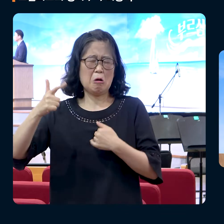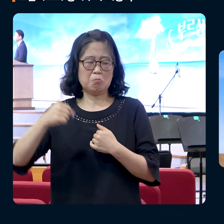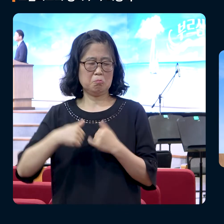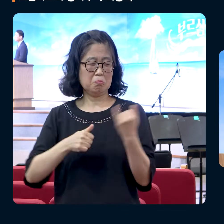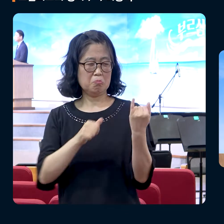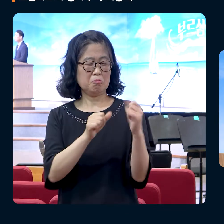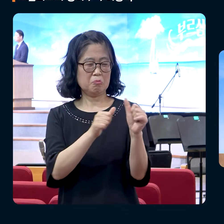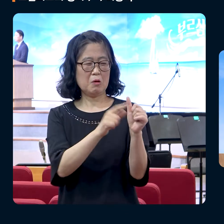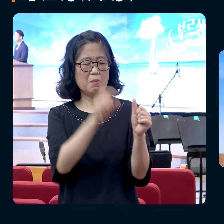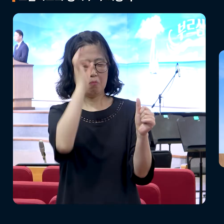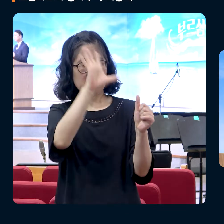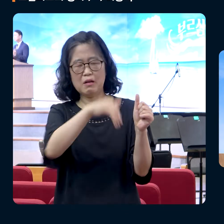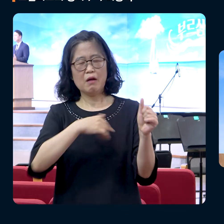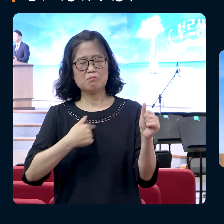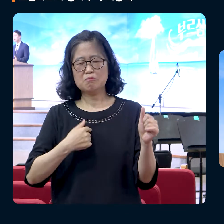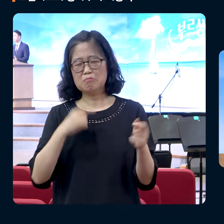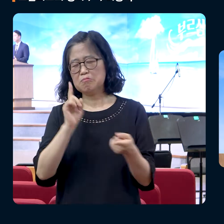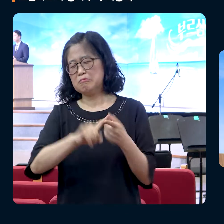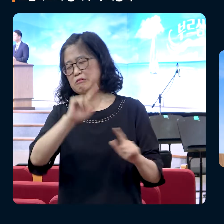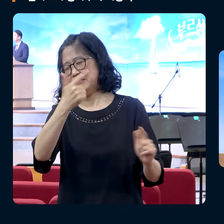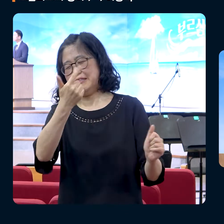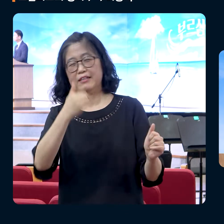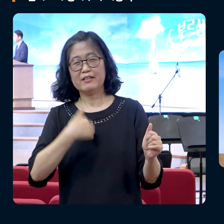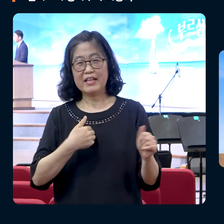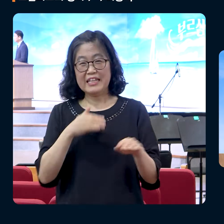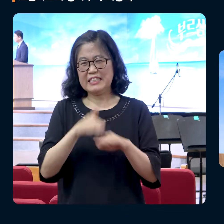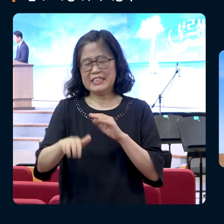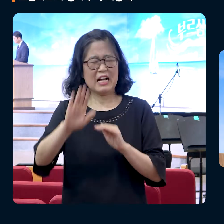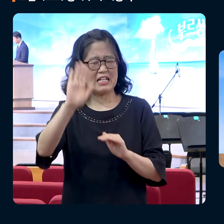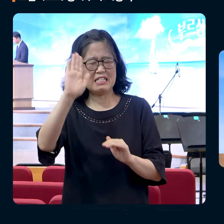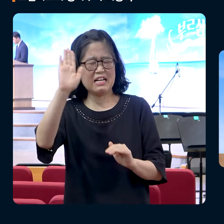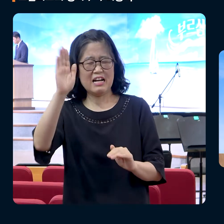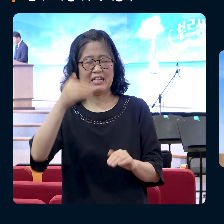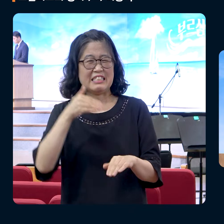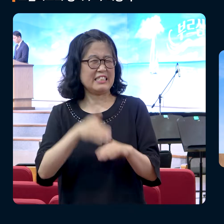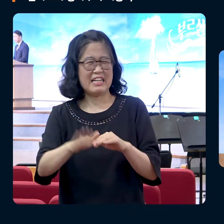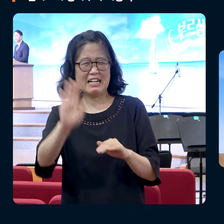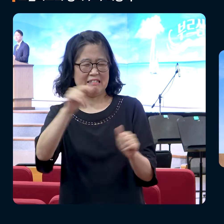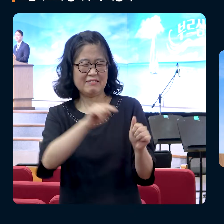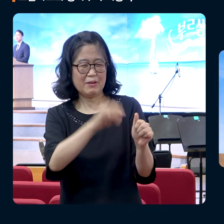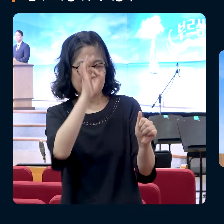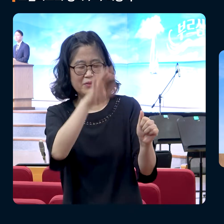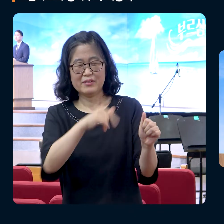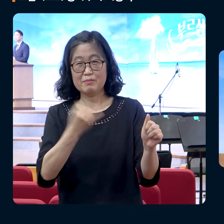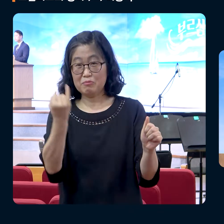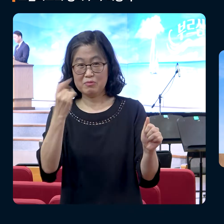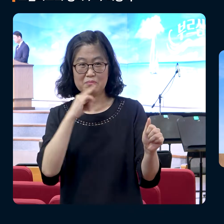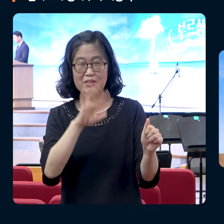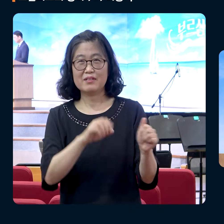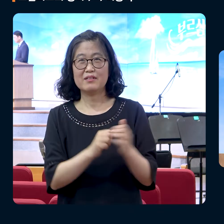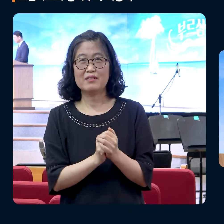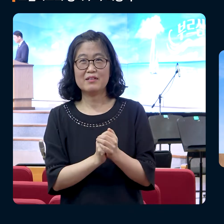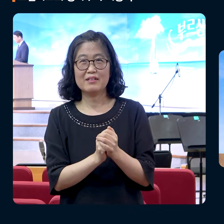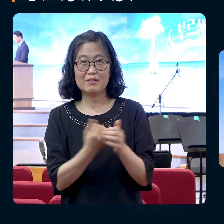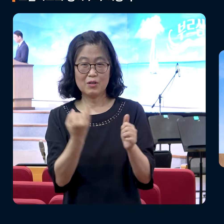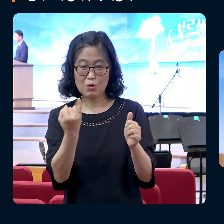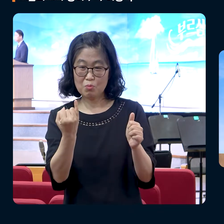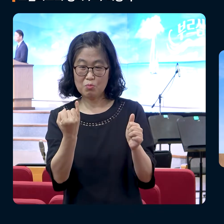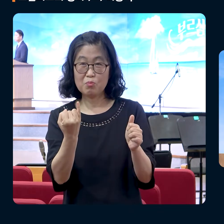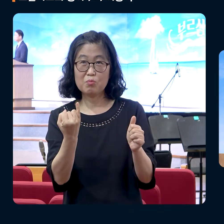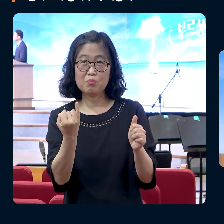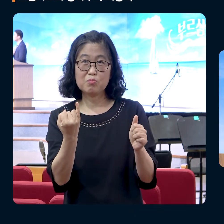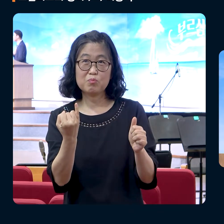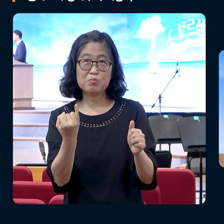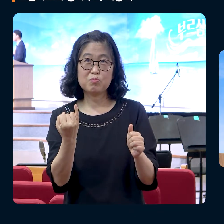그렇게 좋지 않았어요. 정말 내 스타일이 아니었어요. 뭐 이런 얘기를 하는 겁니다. 뭐 저희 아내에게 뭐 이유를 알 수 없는 뭐